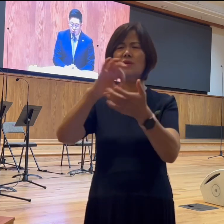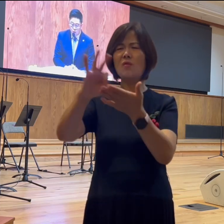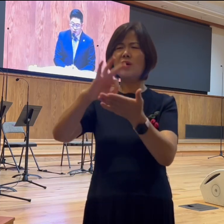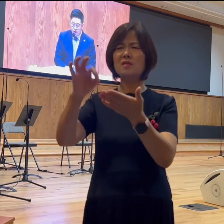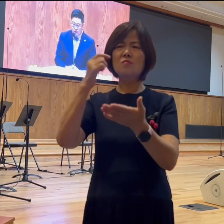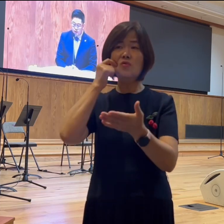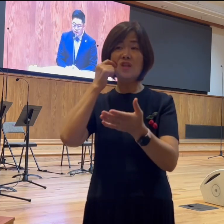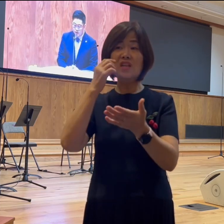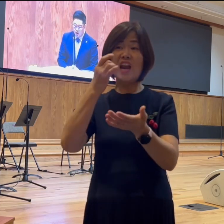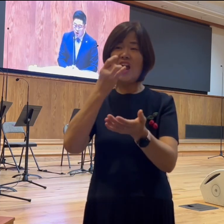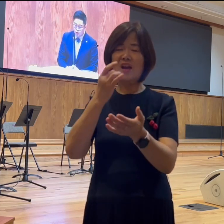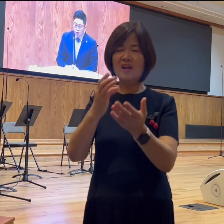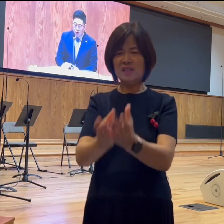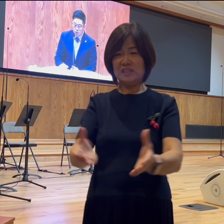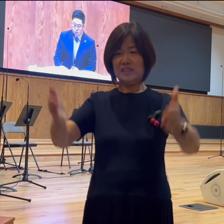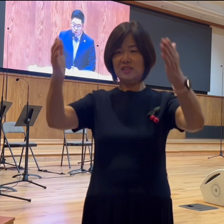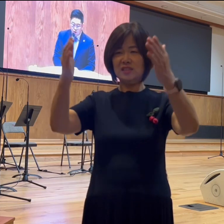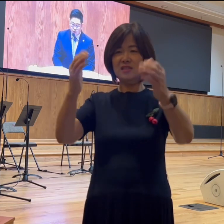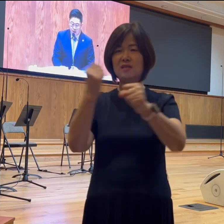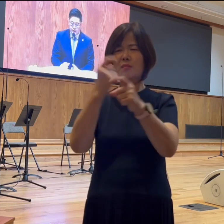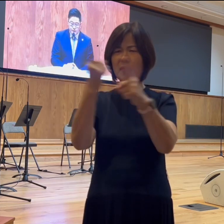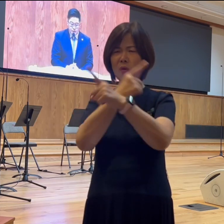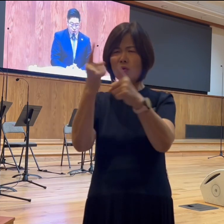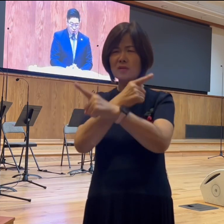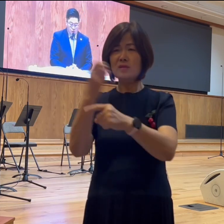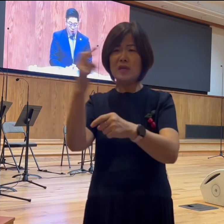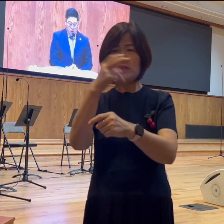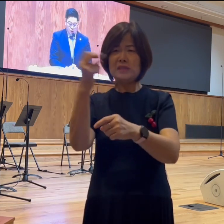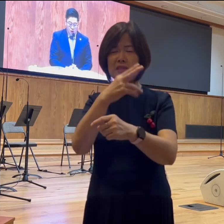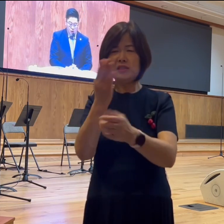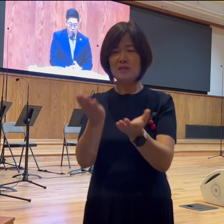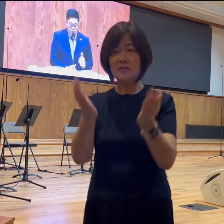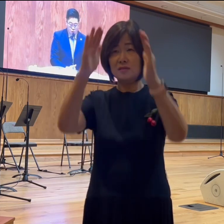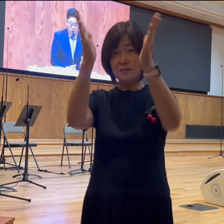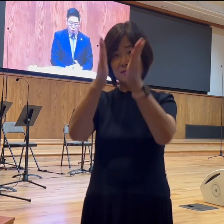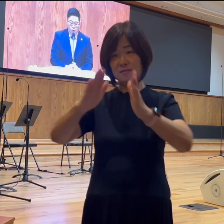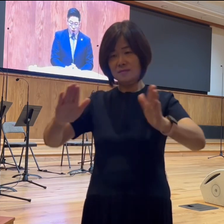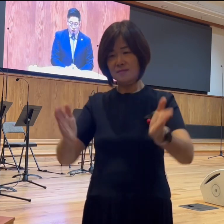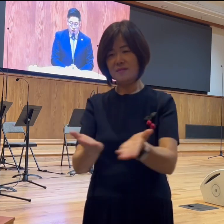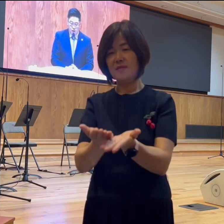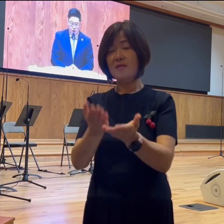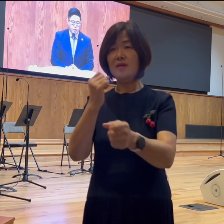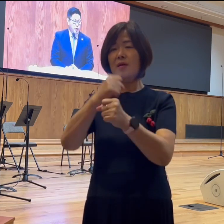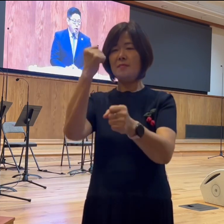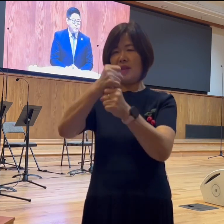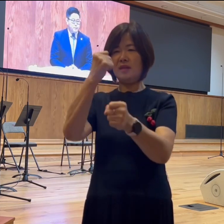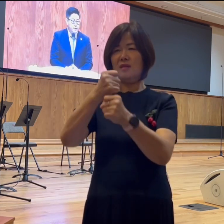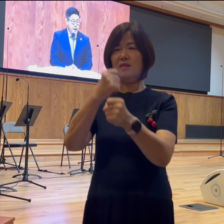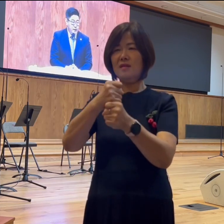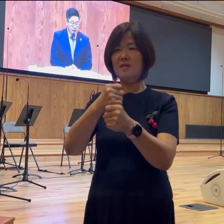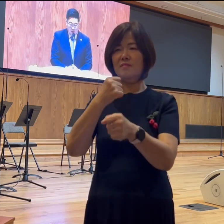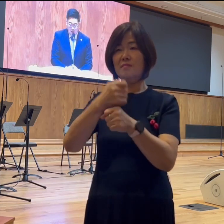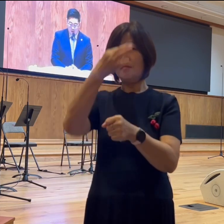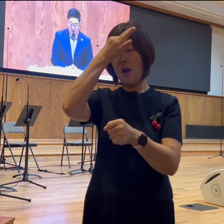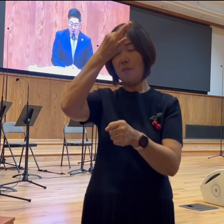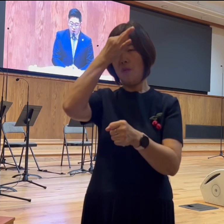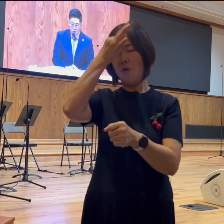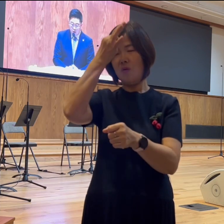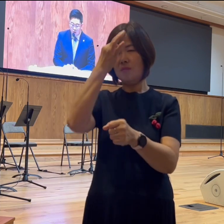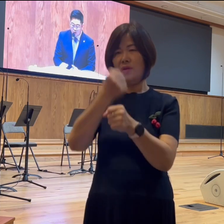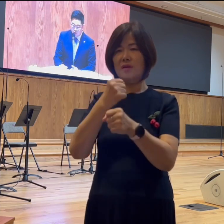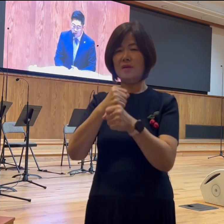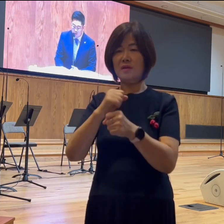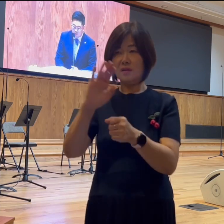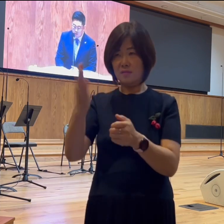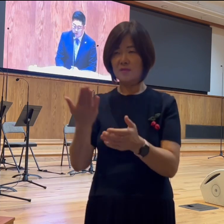없는 도자기 그릇을 수리하고 수선해서 다시 쓸 수 있도록 하는 일종의 업사이클링 예술이라고